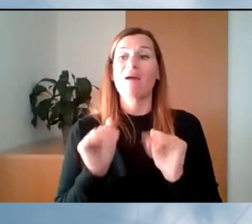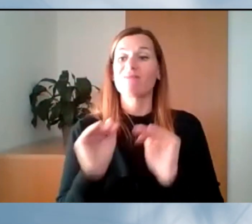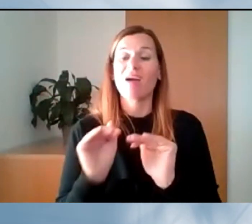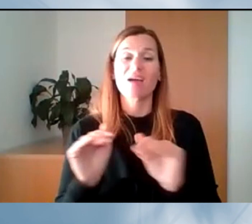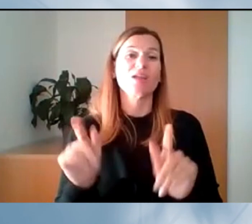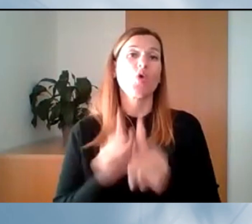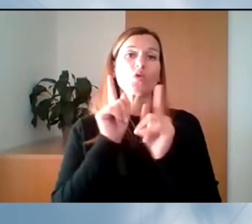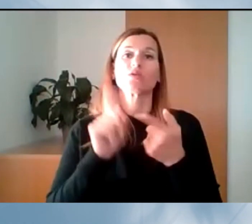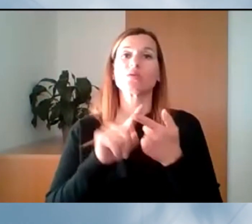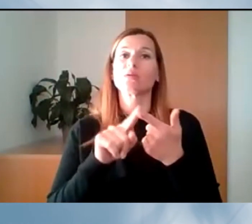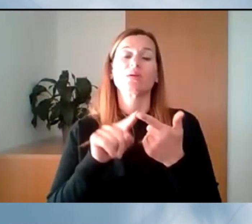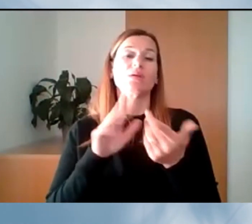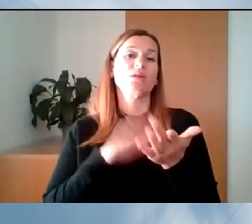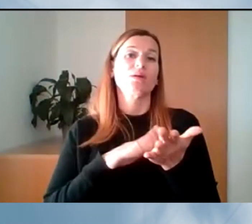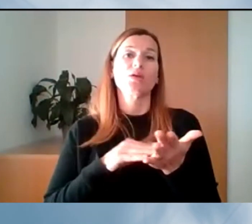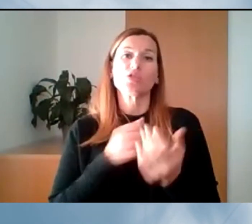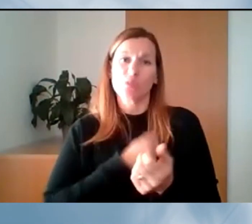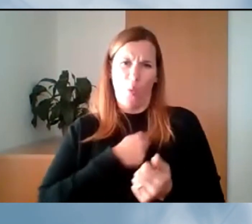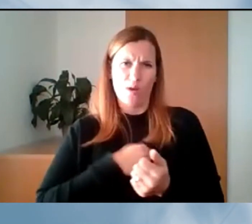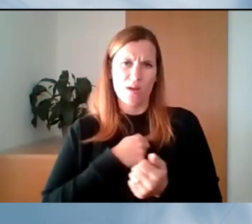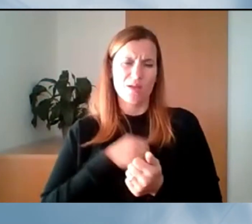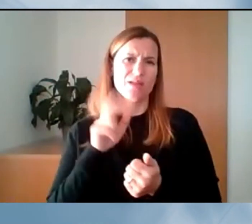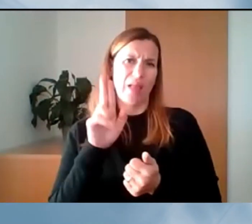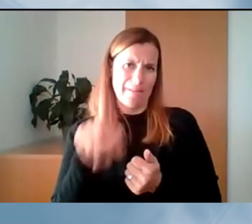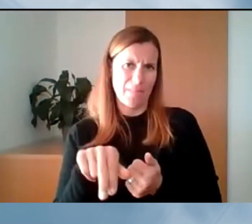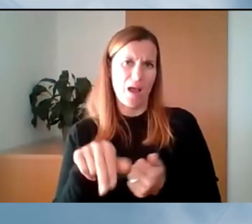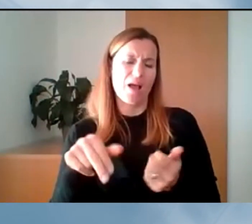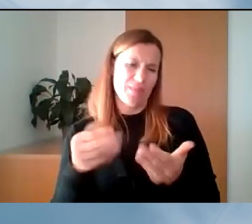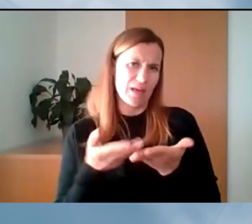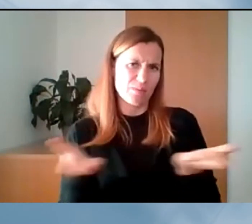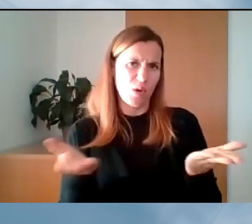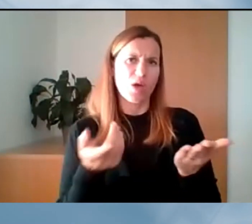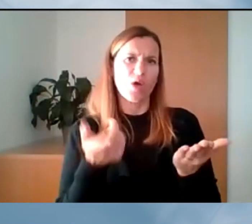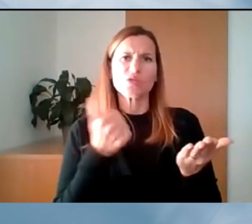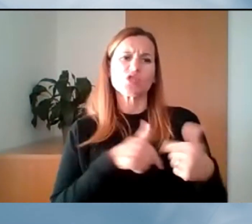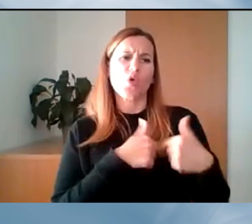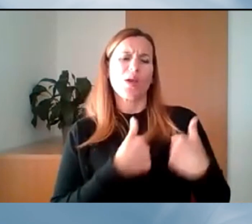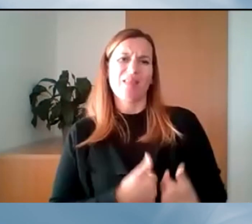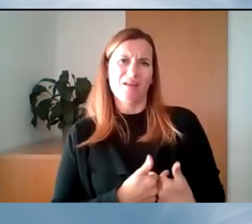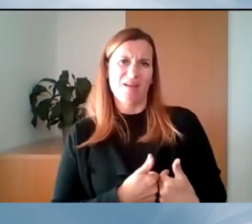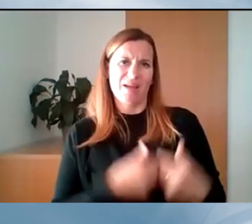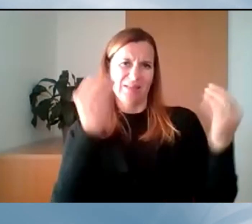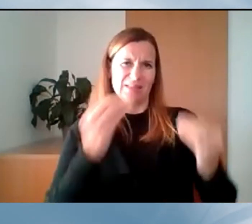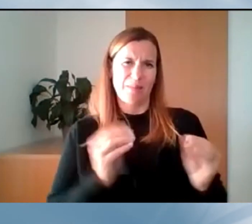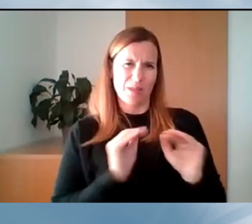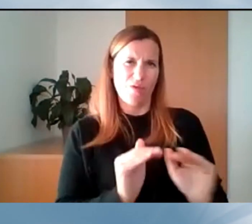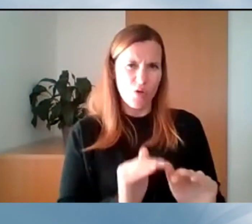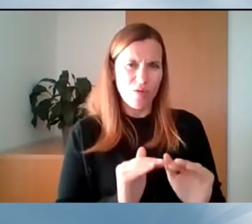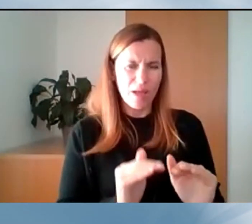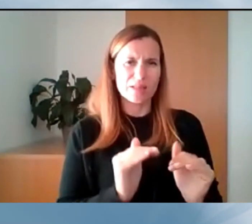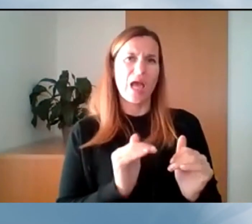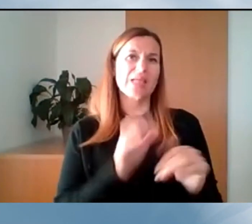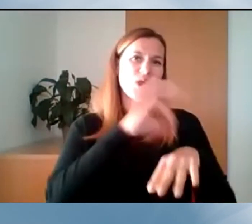kot kadar zboli, da ima na razpolago iz solidarnega sistema zavarovanja